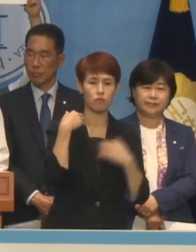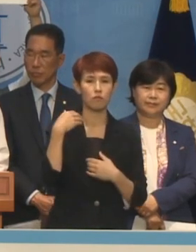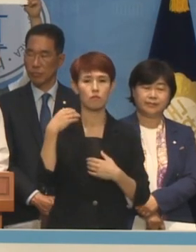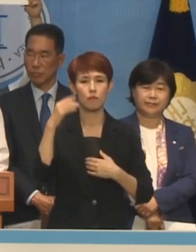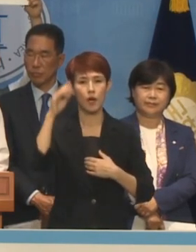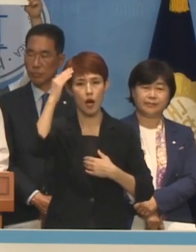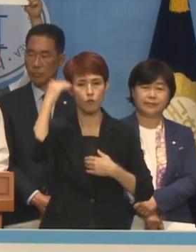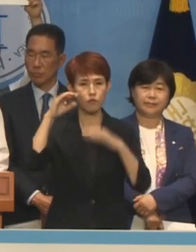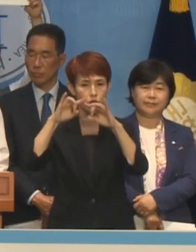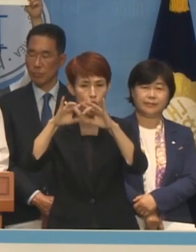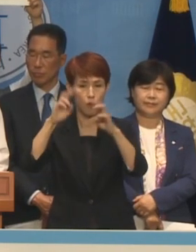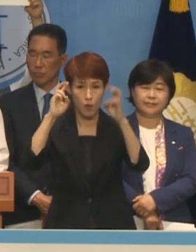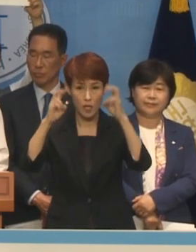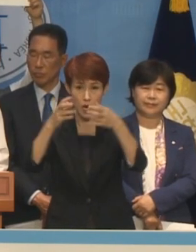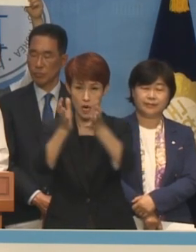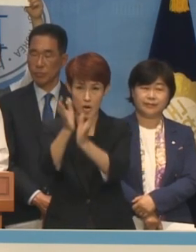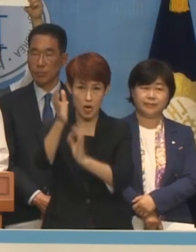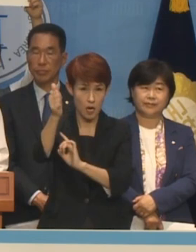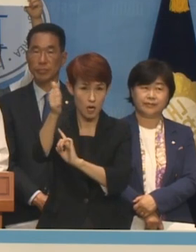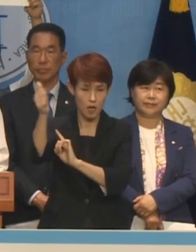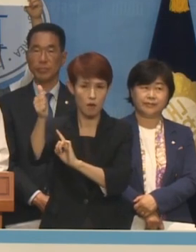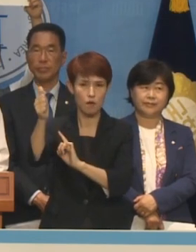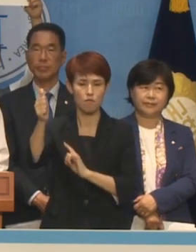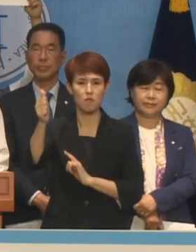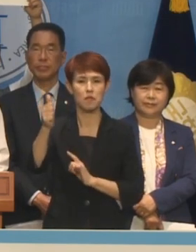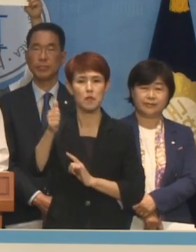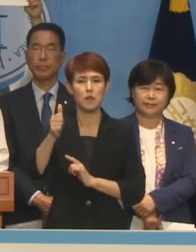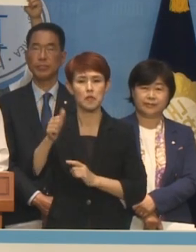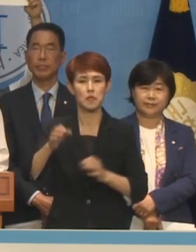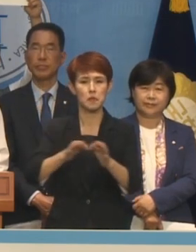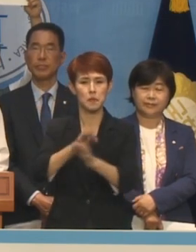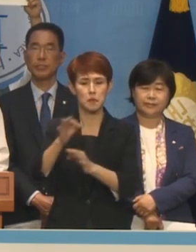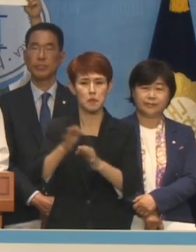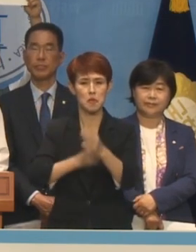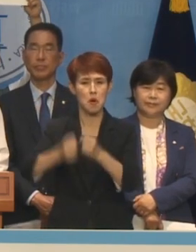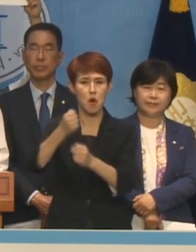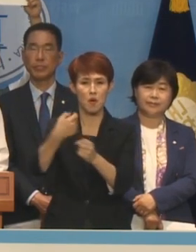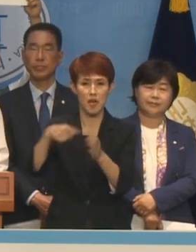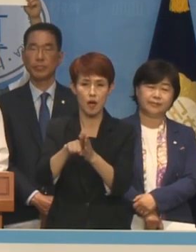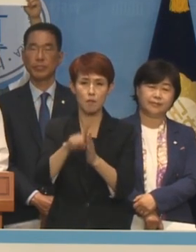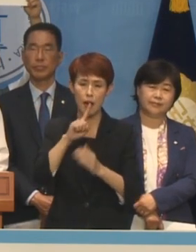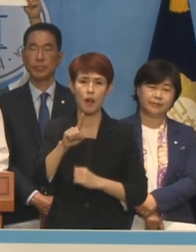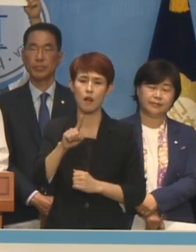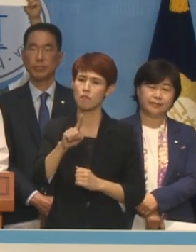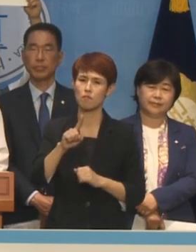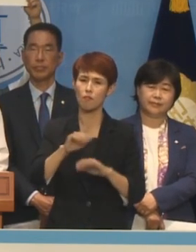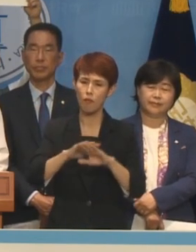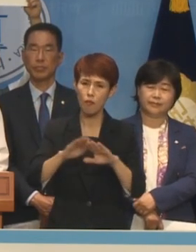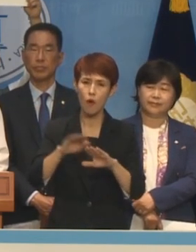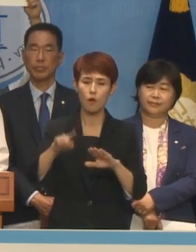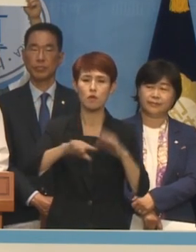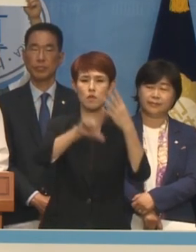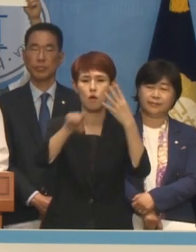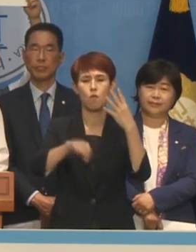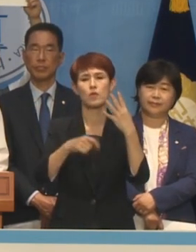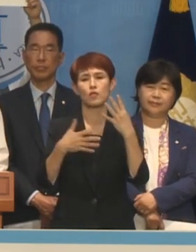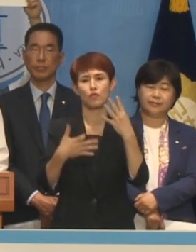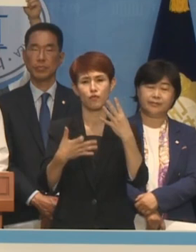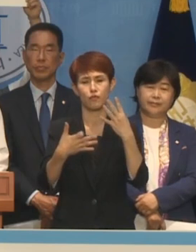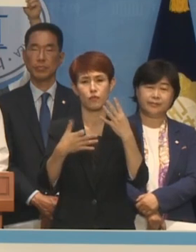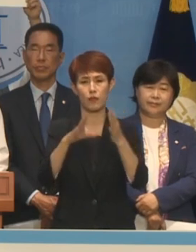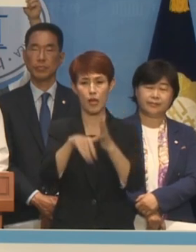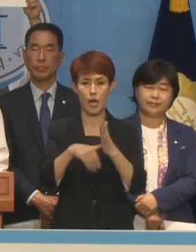경영진은 전기요금 정상화라는 확실한 원인과 해법은 뒤로한 채 오는 4월 19일 이사회를 열고 실효성